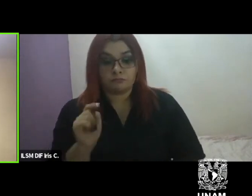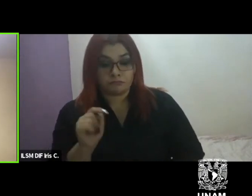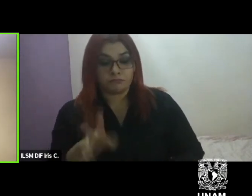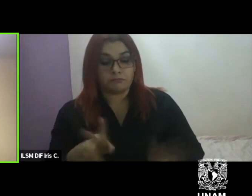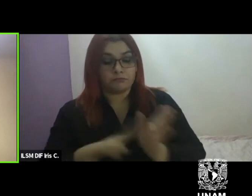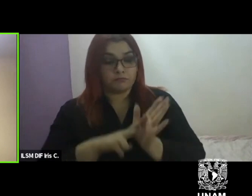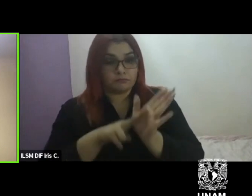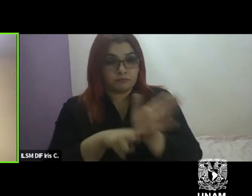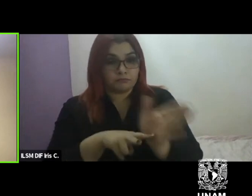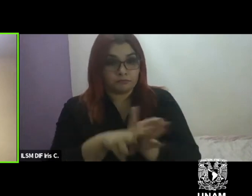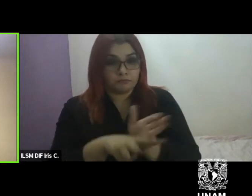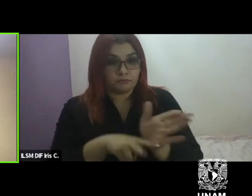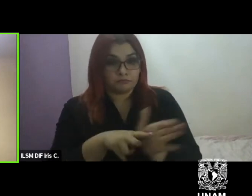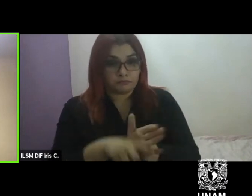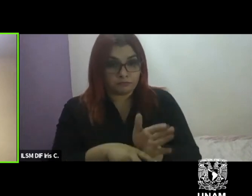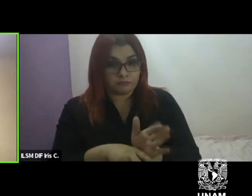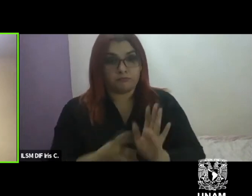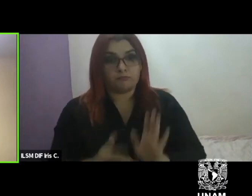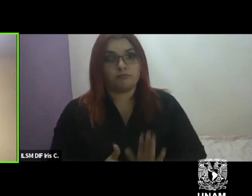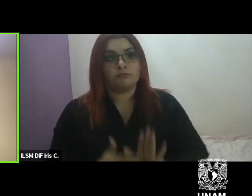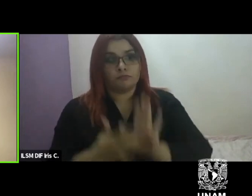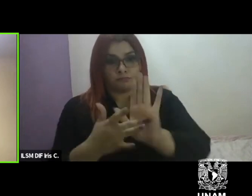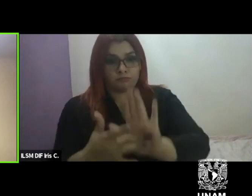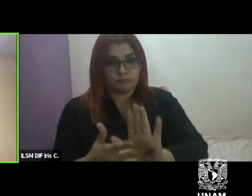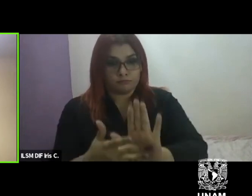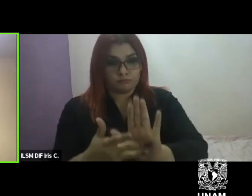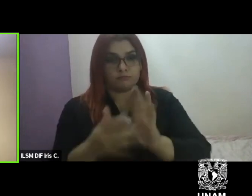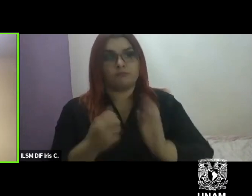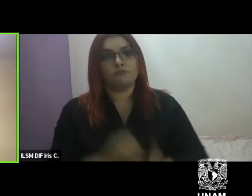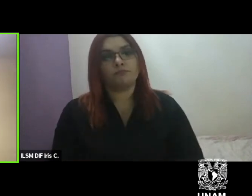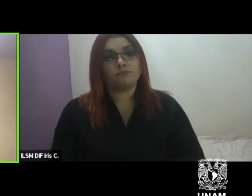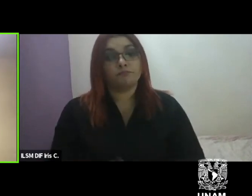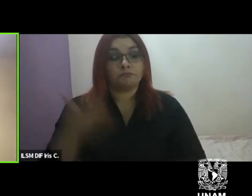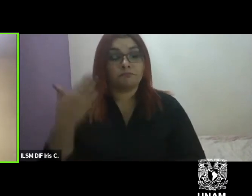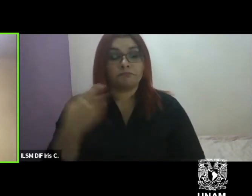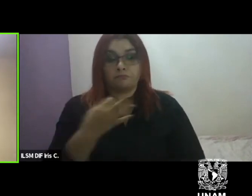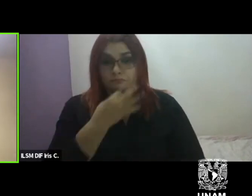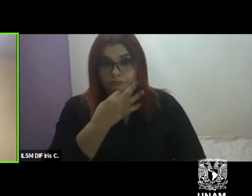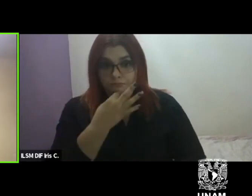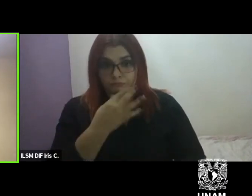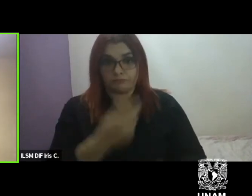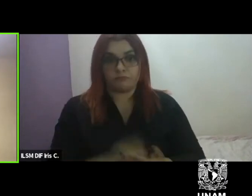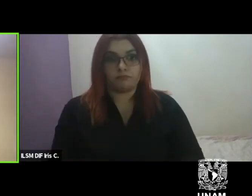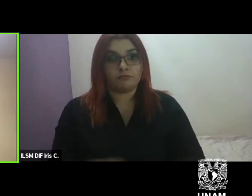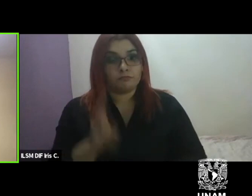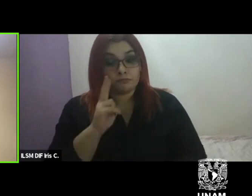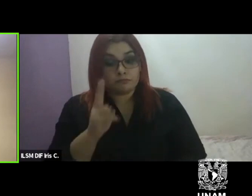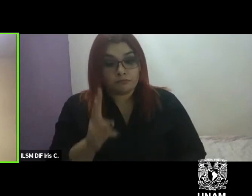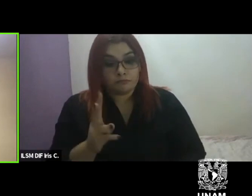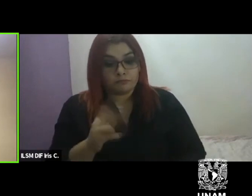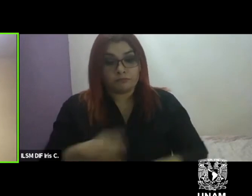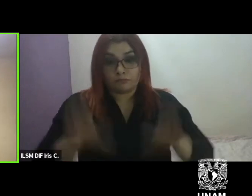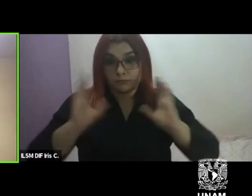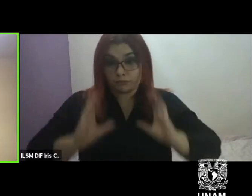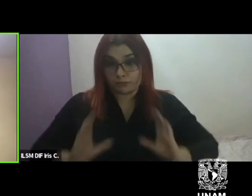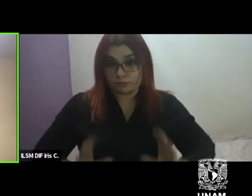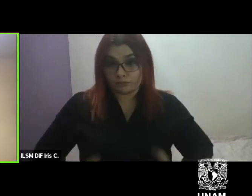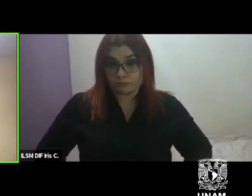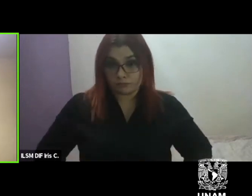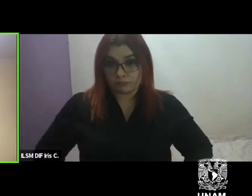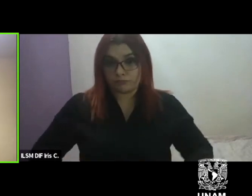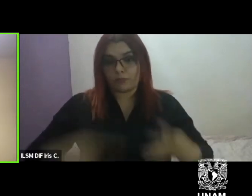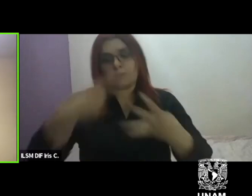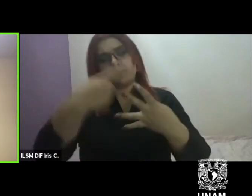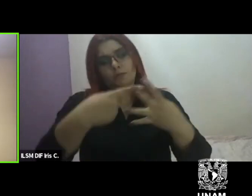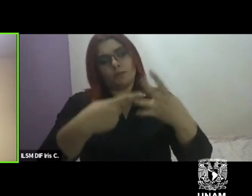pintura occidental y de la escultura, a través de las cuales pues, nos van mostrando un cuerpo con ciertas características,